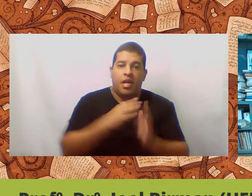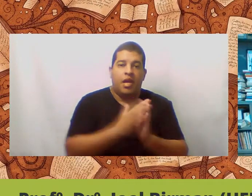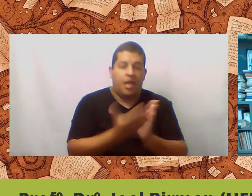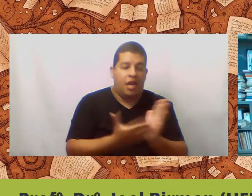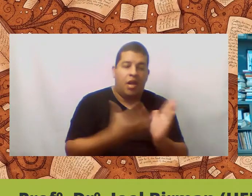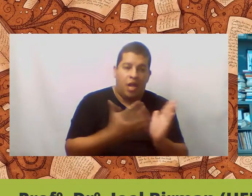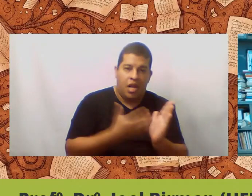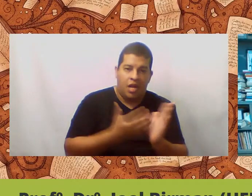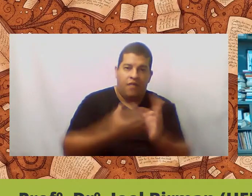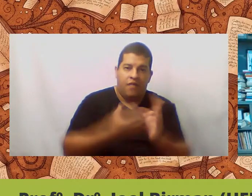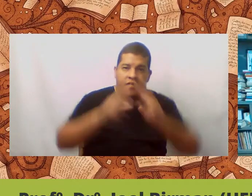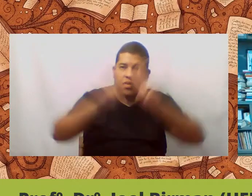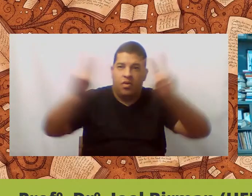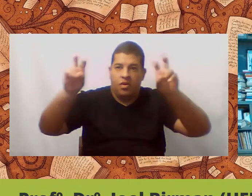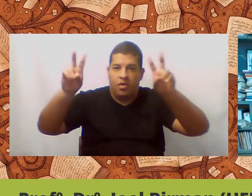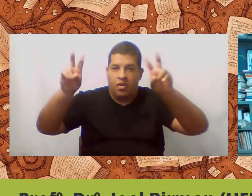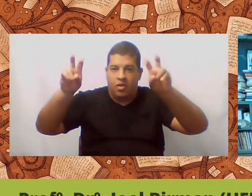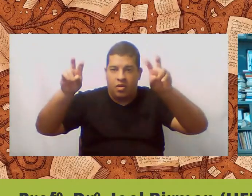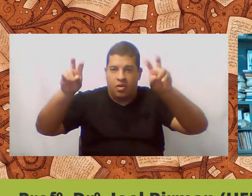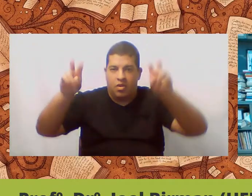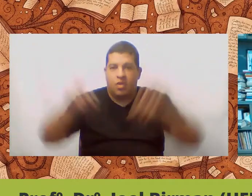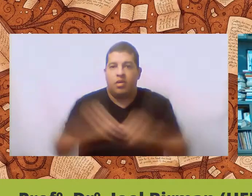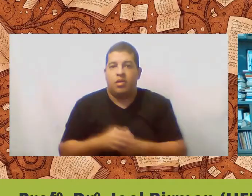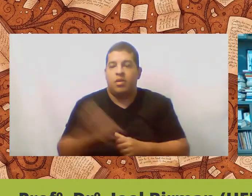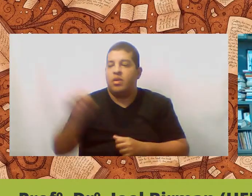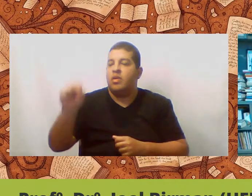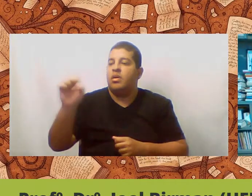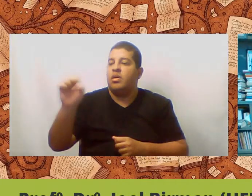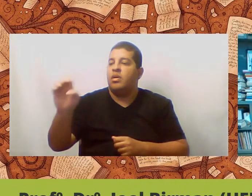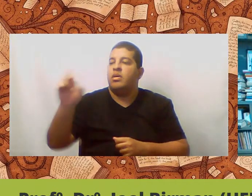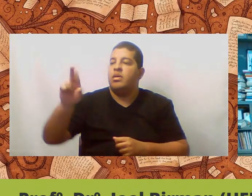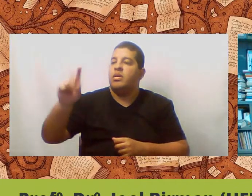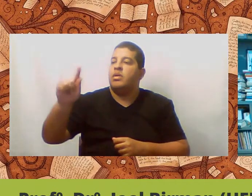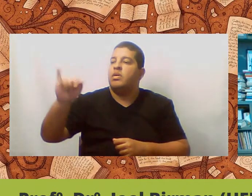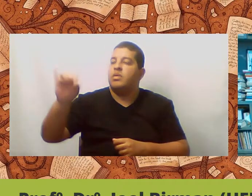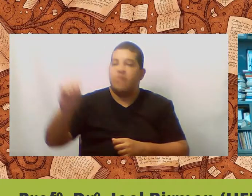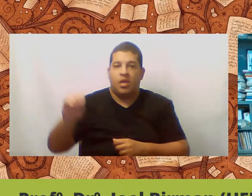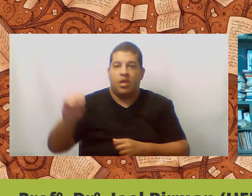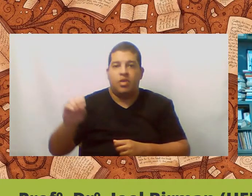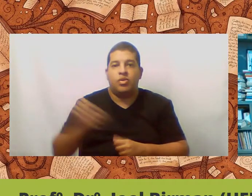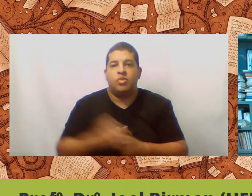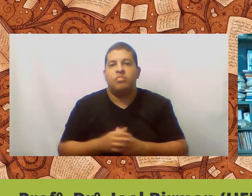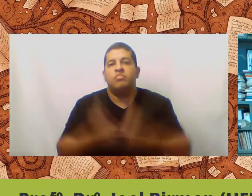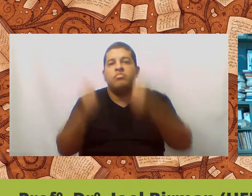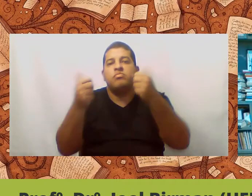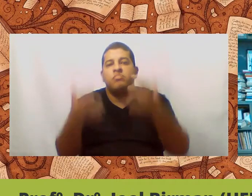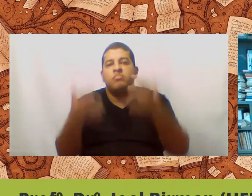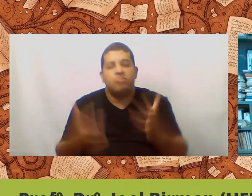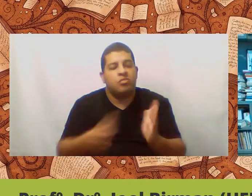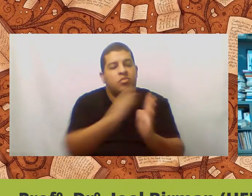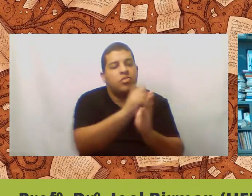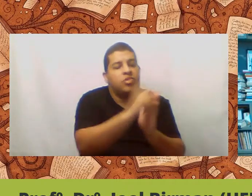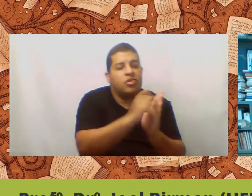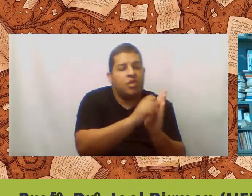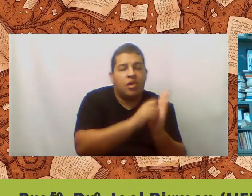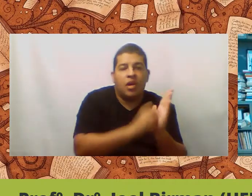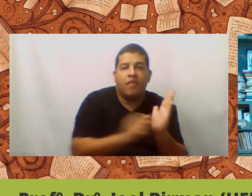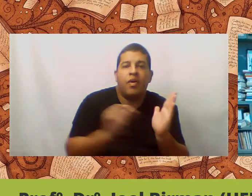francês Serge Leclerc, que nos anos 80 escreveu uma obra que, na época, foi bastante